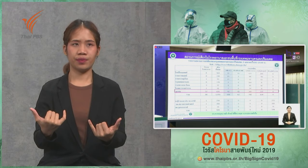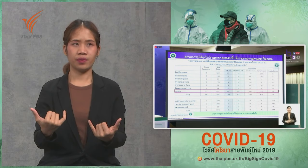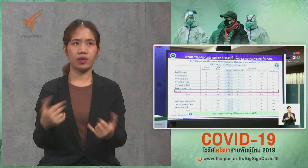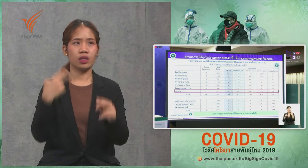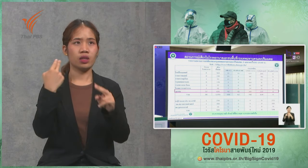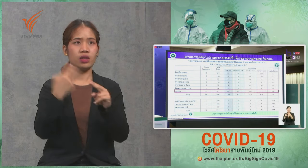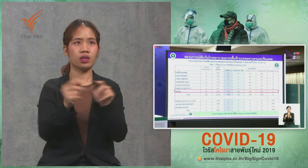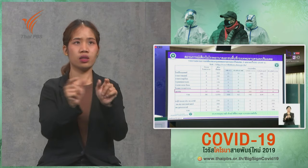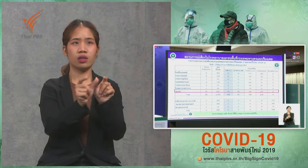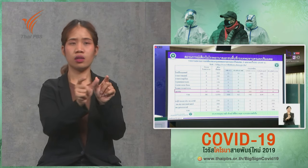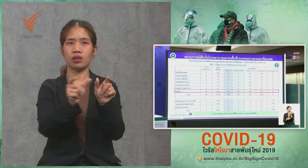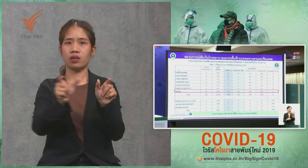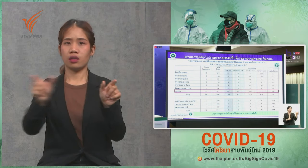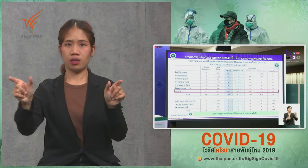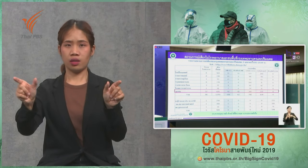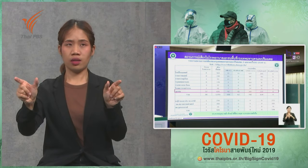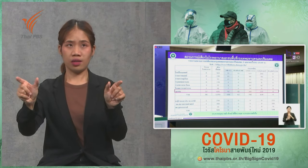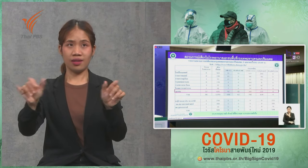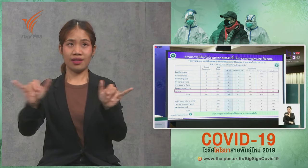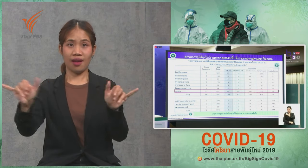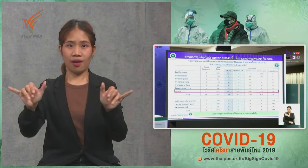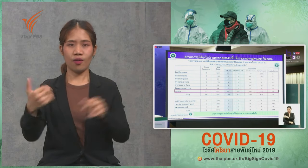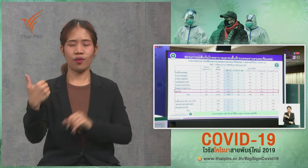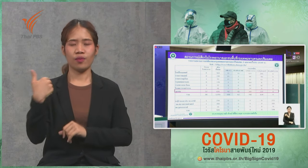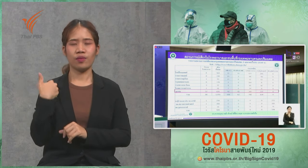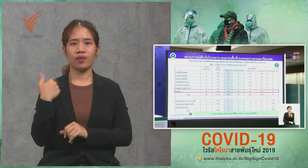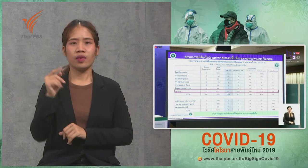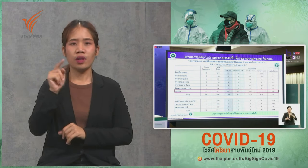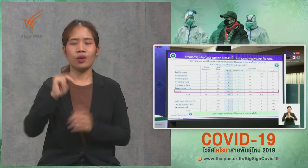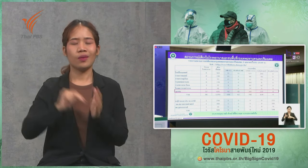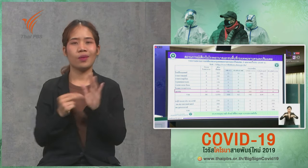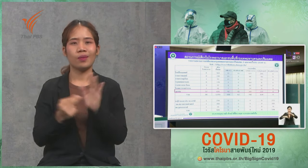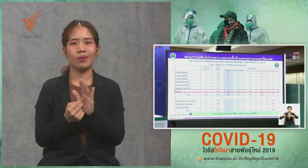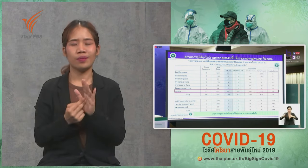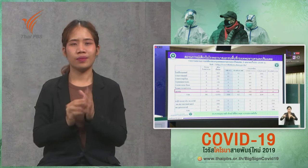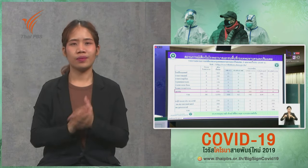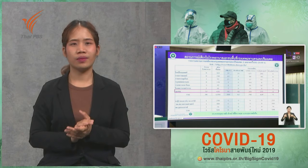นะครับเป็นสถานพยาบาลอื่นที่รับการยกเว้นแต่ความหมายก็คือ